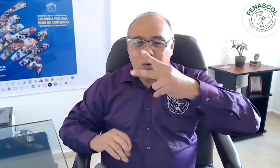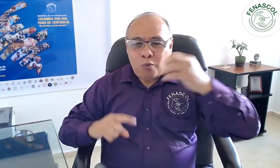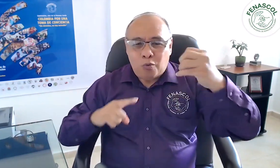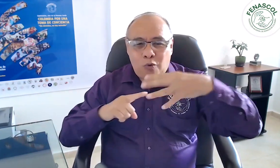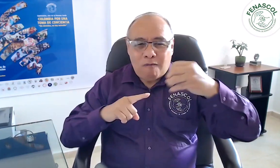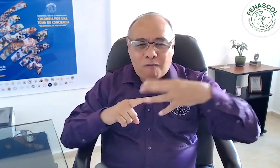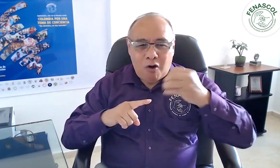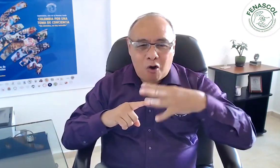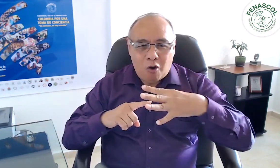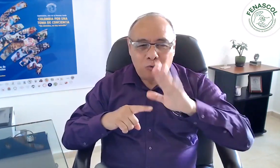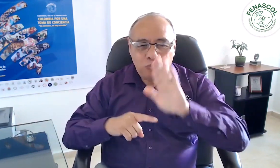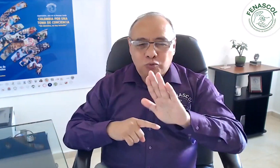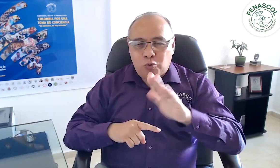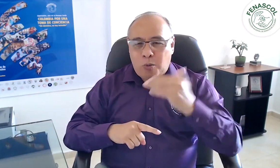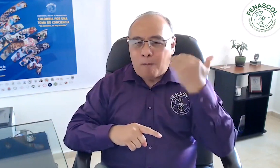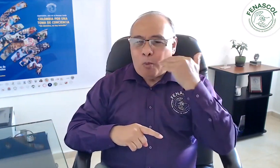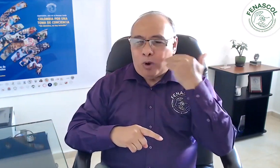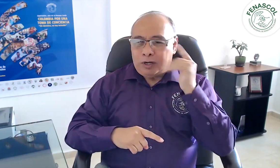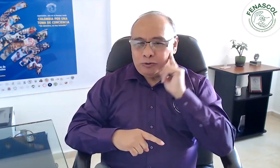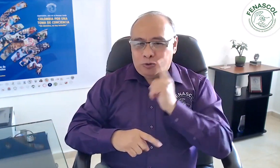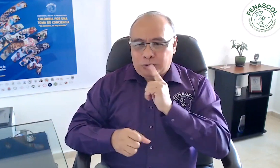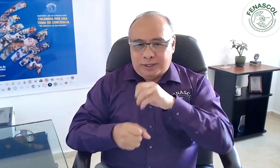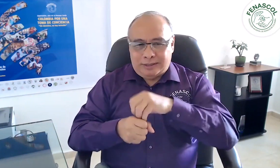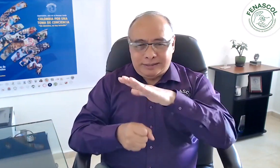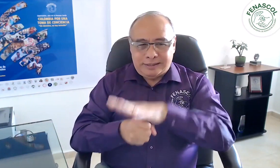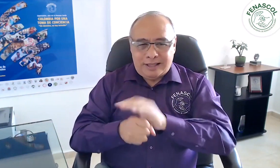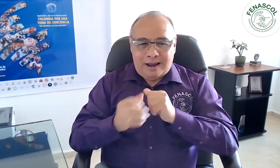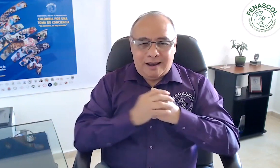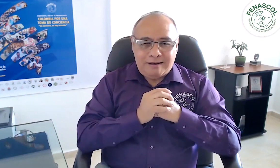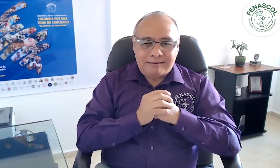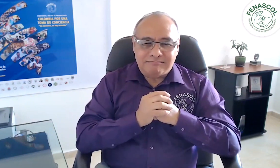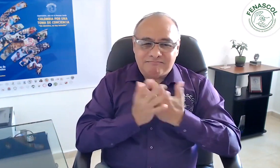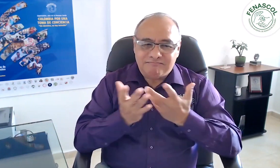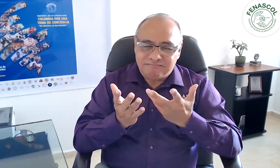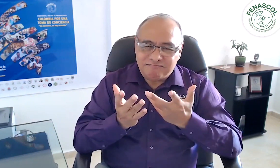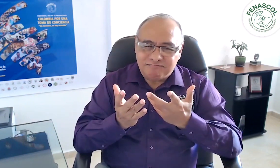en el segundo foro distrital de Mujeres Sordas.